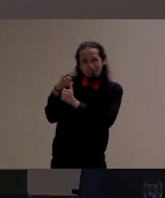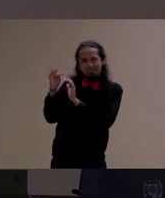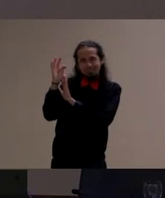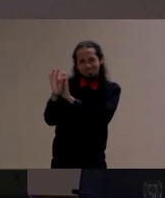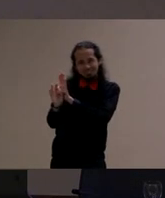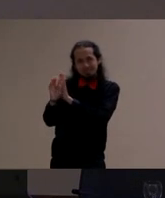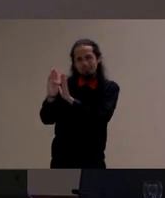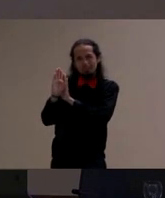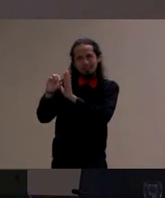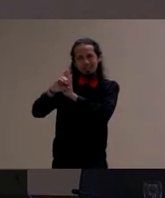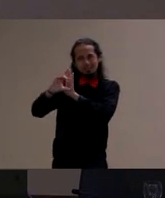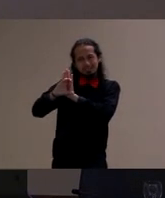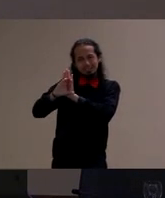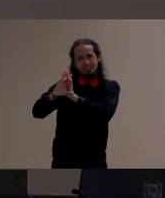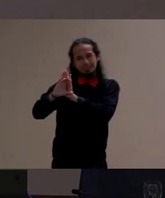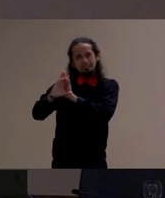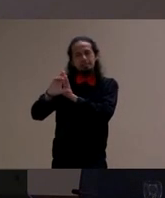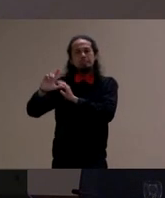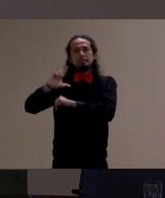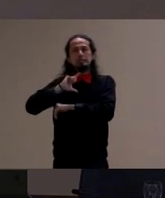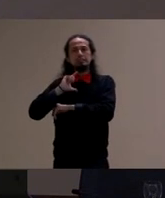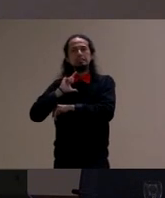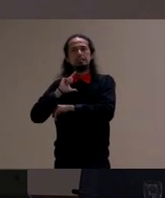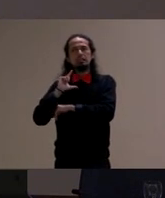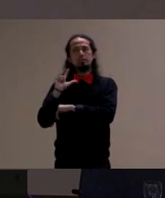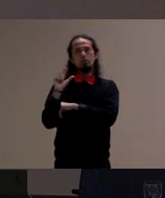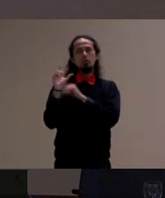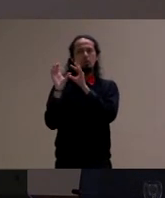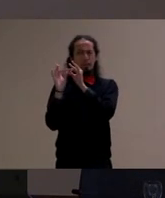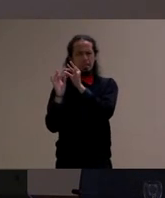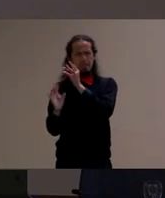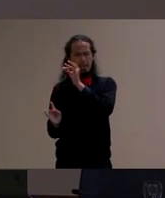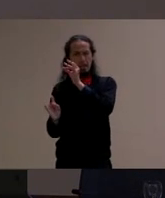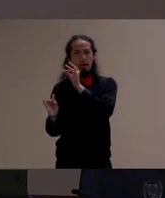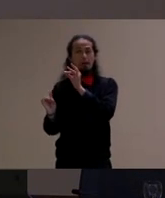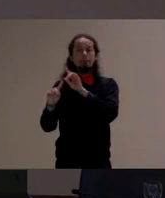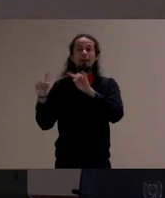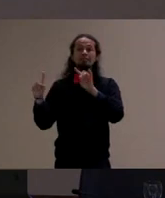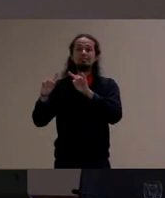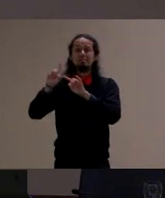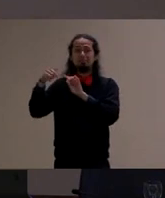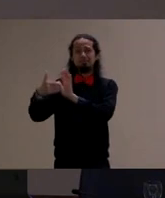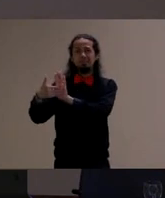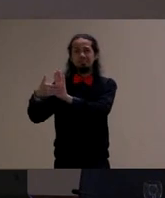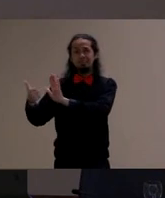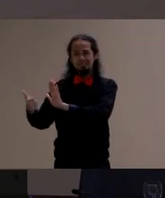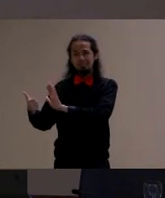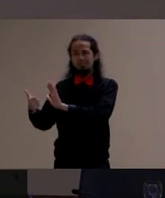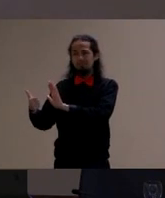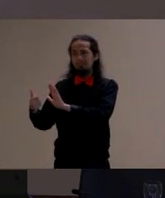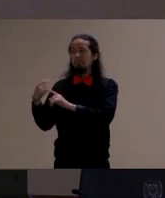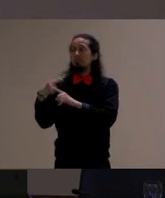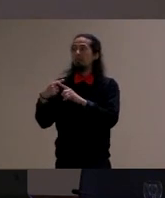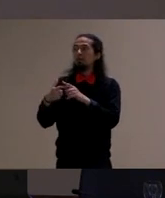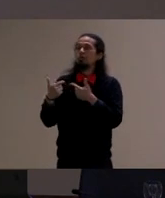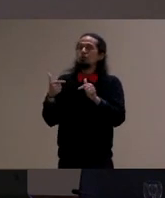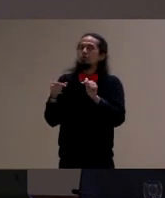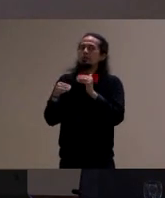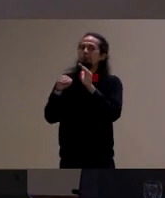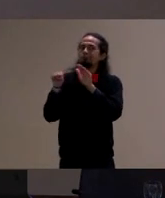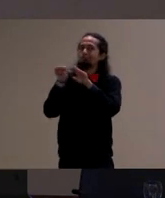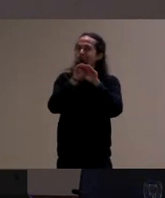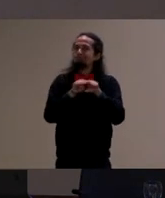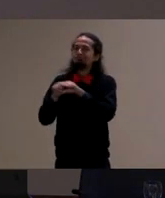lá um pouco de detalhamento foi retirado como não havia consenso retirou-se qualquer definição